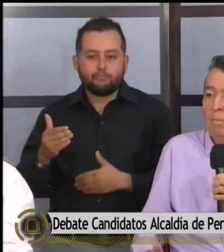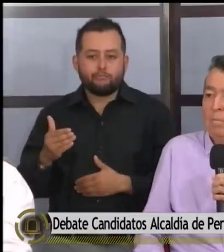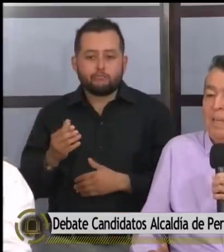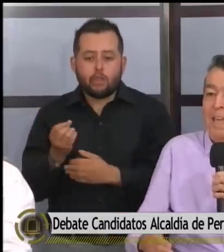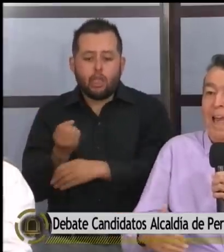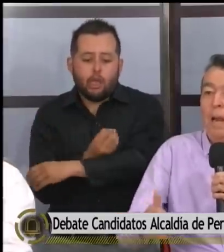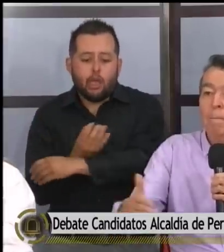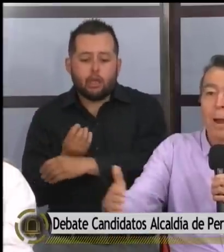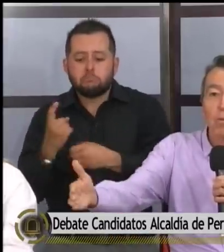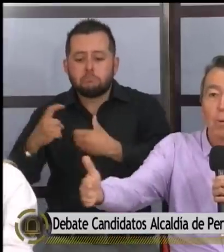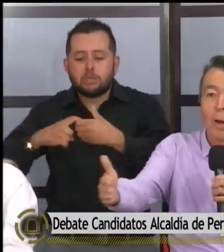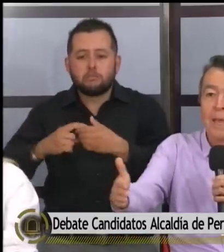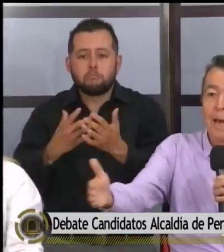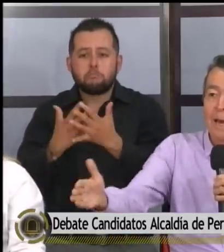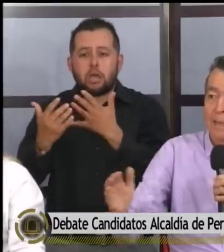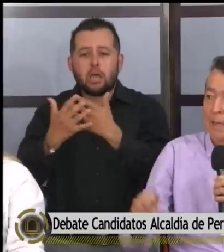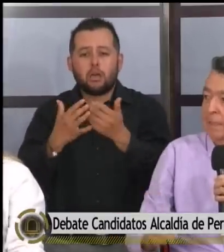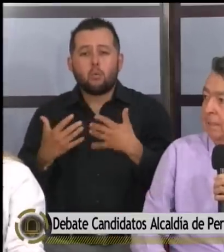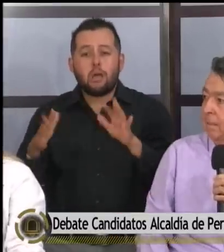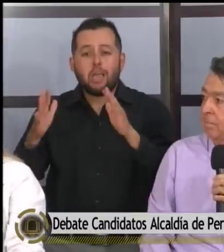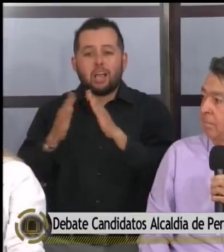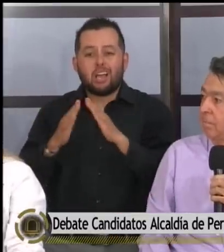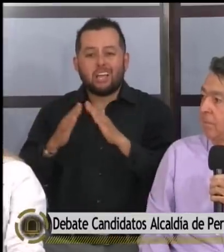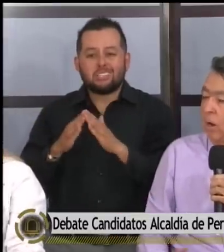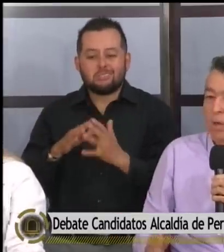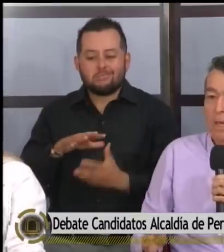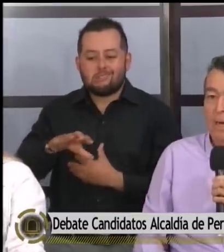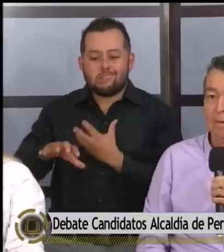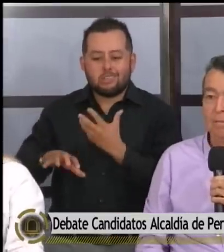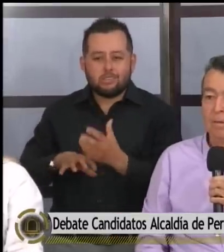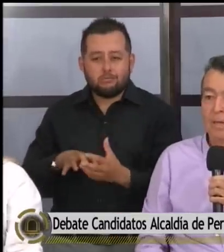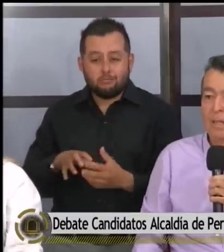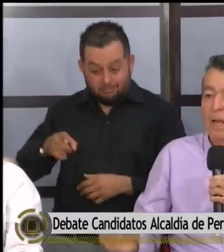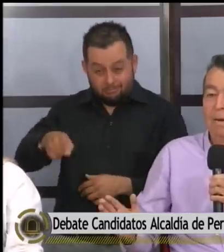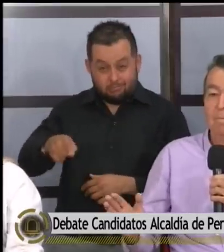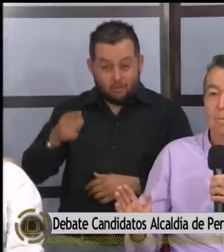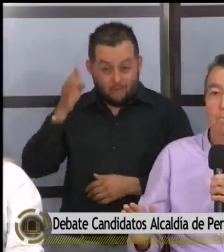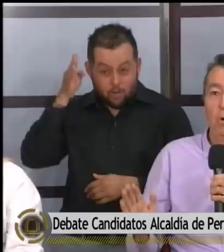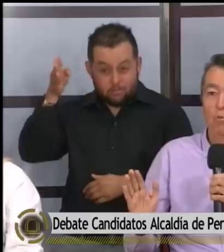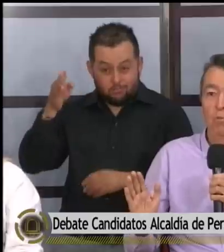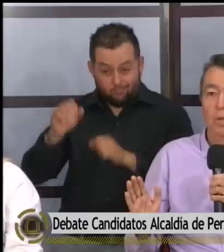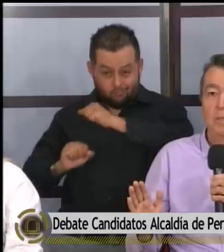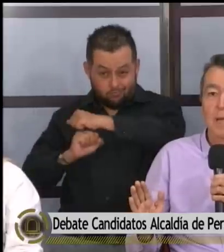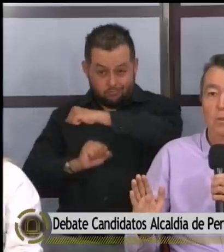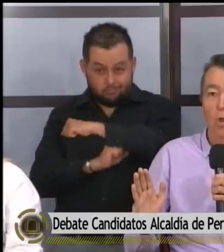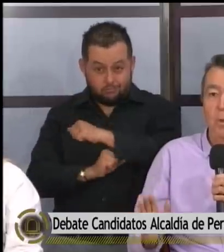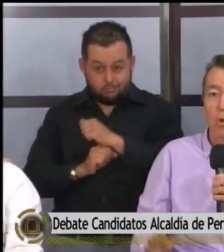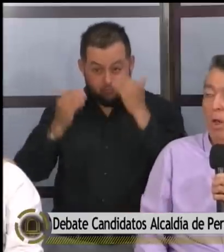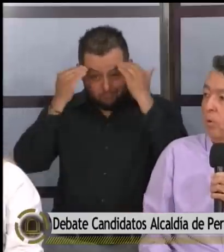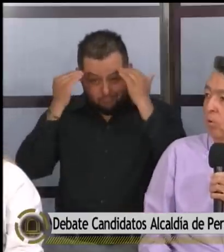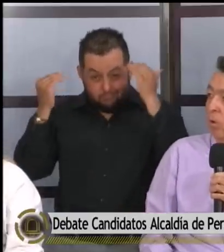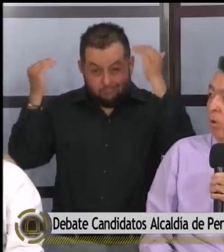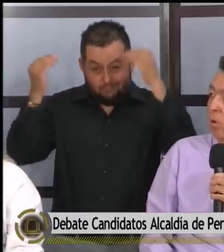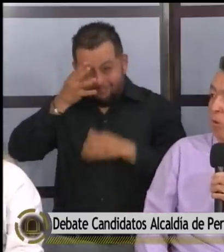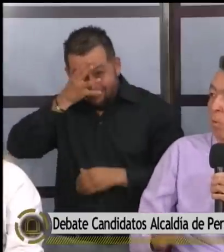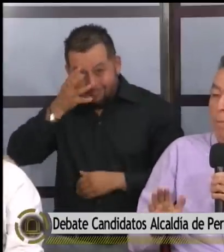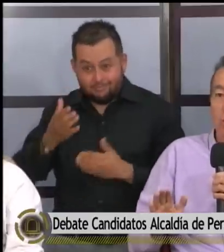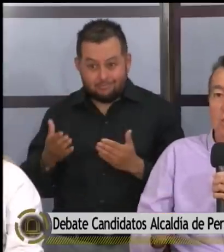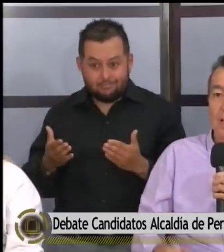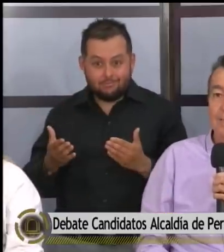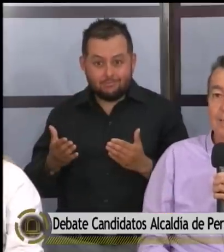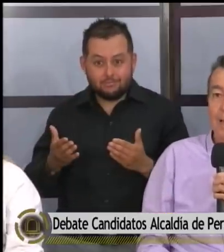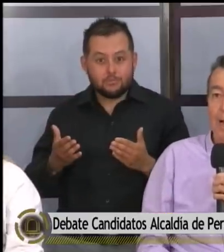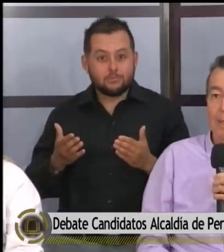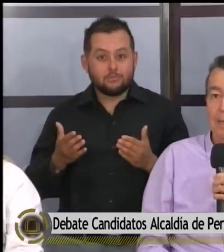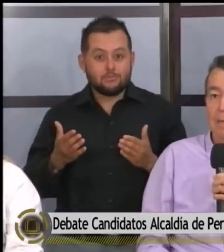jardín y quedan en manos de cualquiera en las casas. ¿Qué es lo que quieren? Que tengan puros Santo Domingo Sabios o San Juan